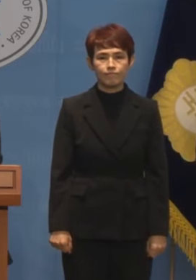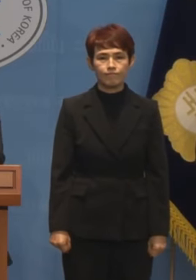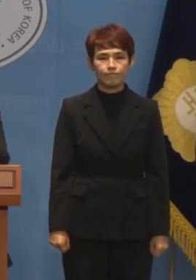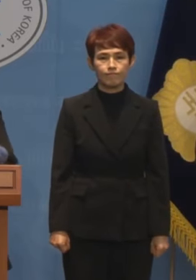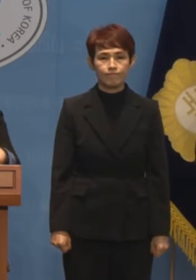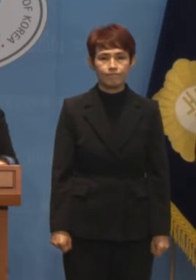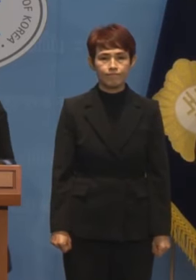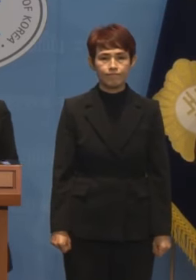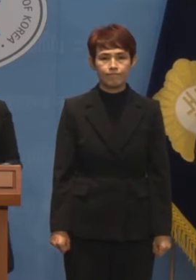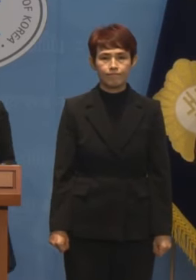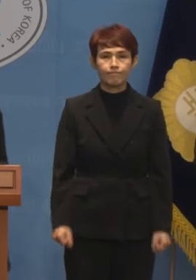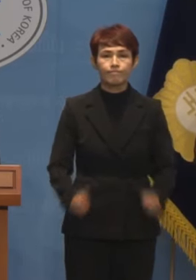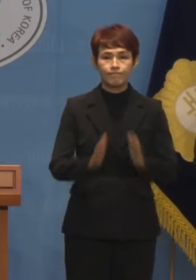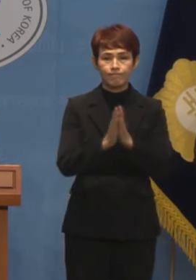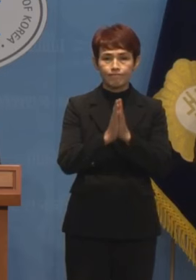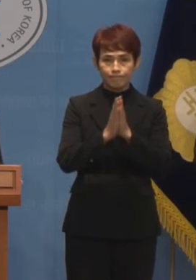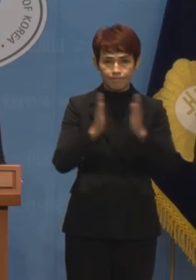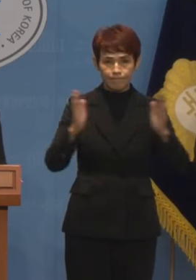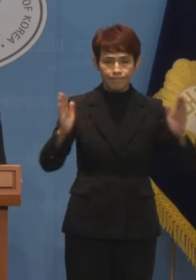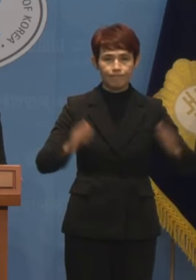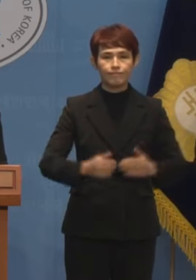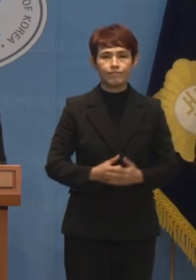네, 기자회견을 시작하겠습니다.